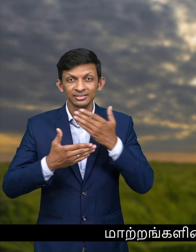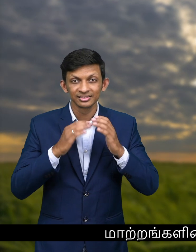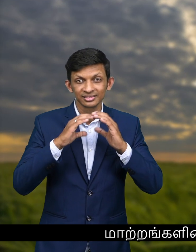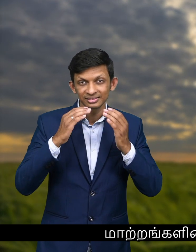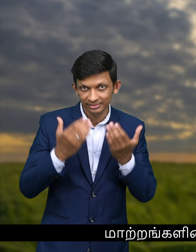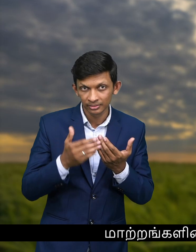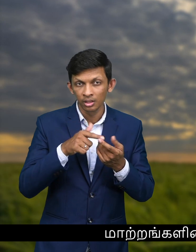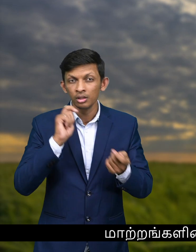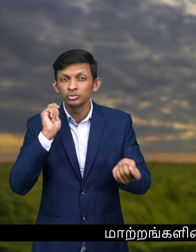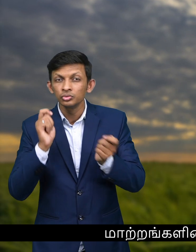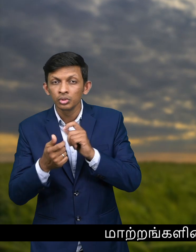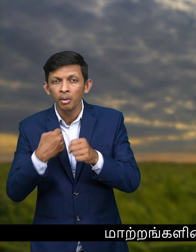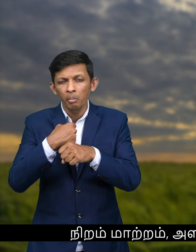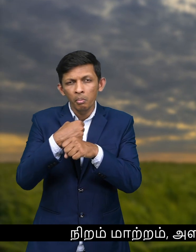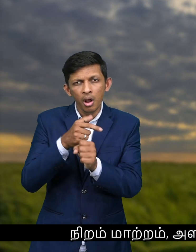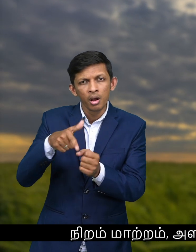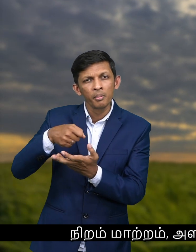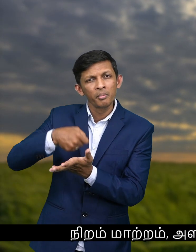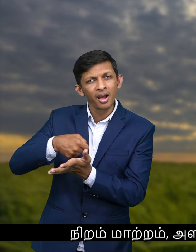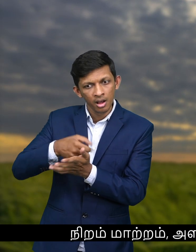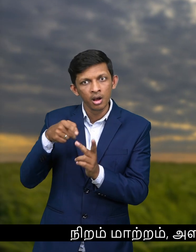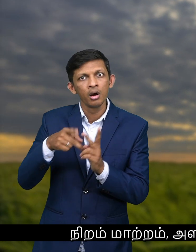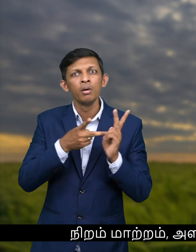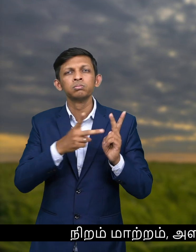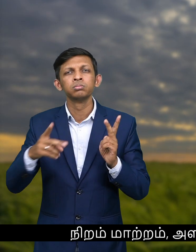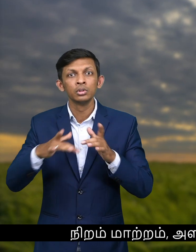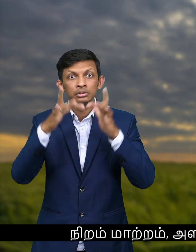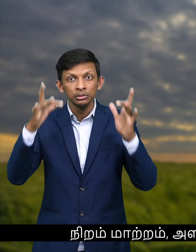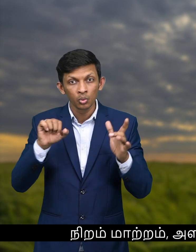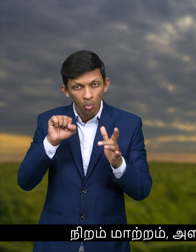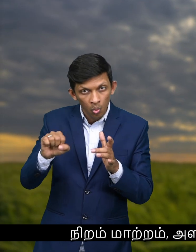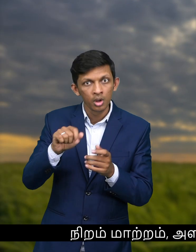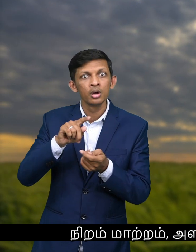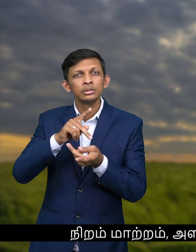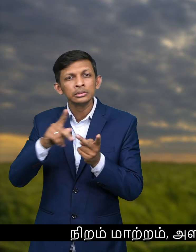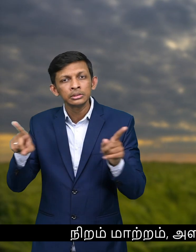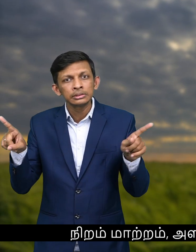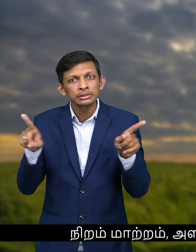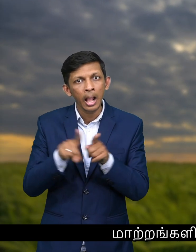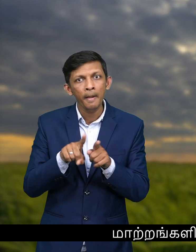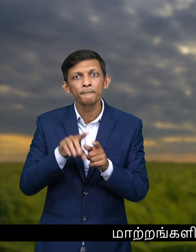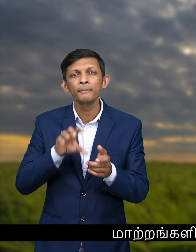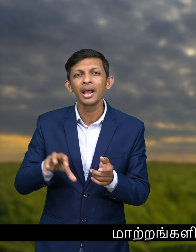மாற்றங்களின் வகைப்பாடு நிலை மாற்றம், நிறம் மாற்றம், அளவு மாற்றம், சுவை மாற்றம்